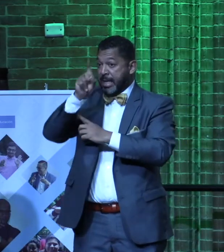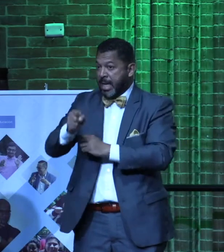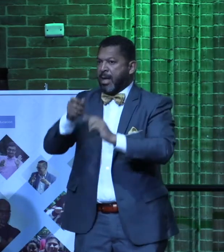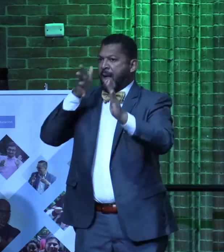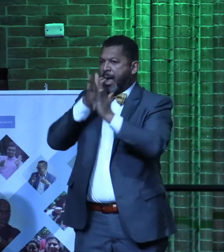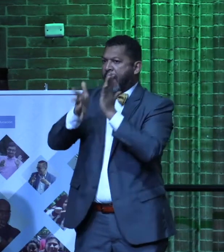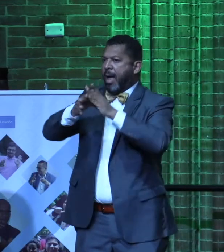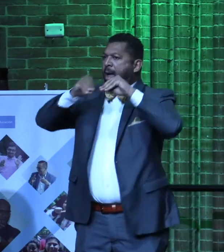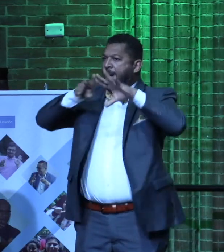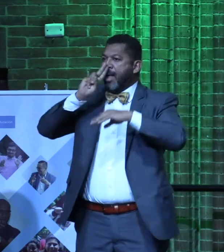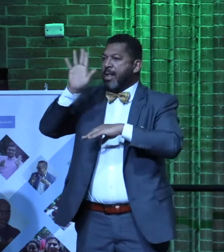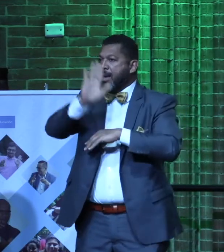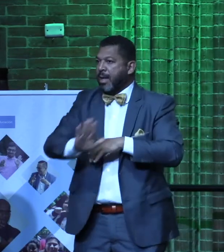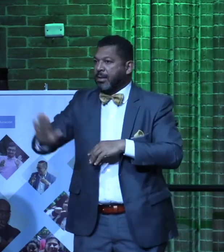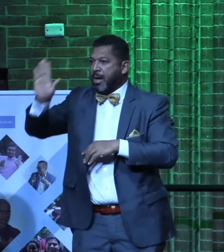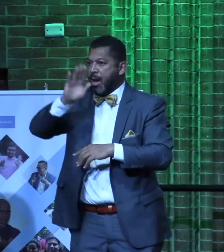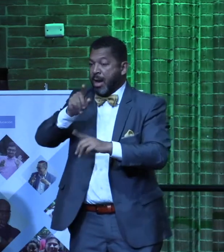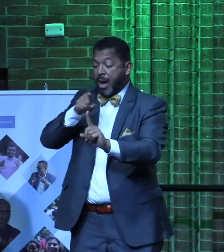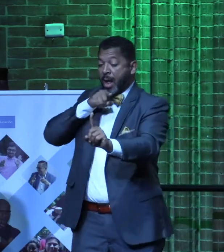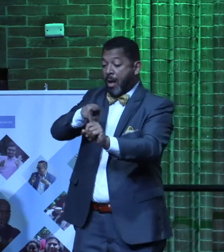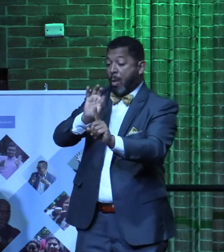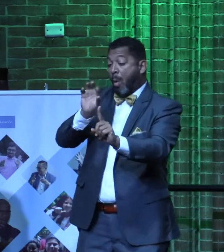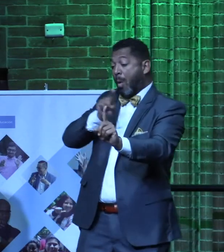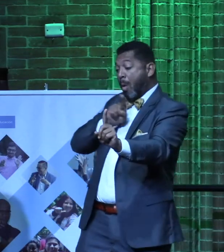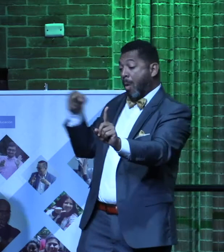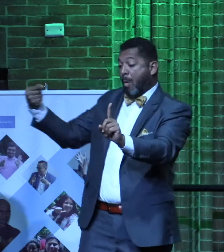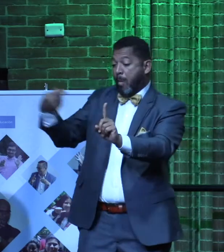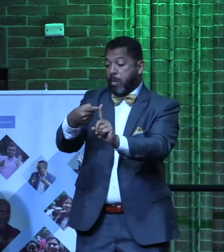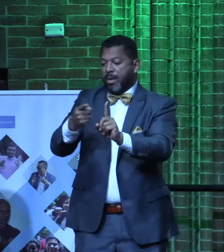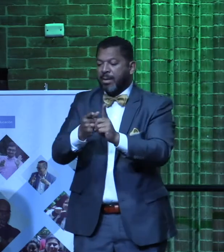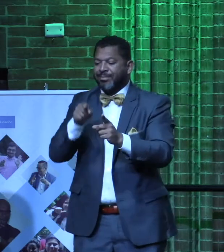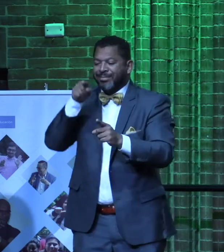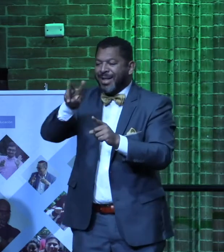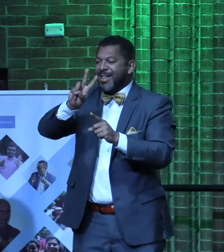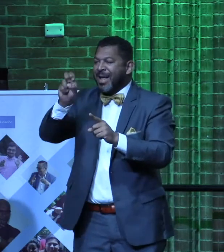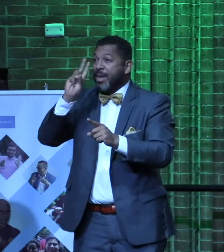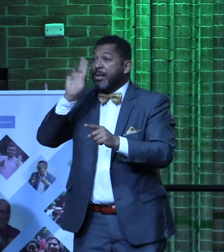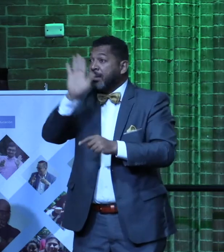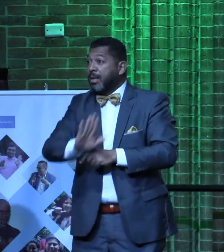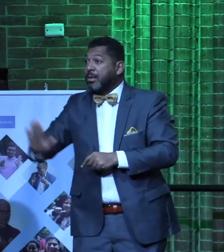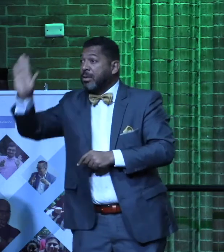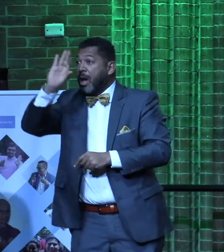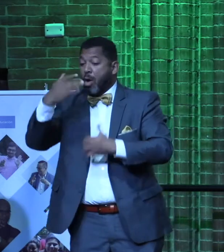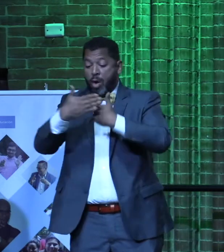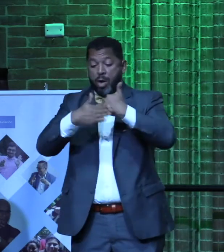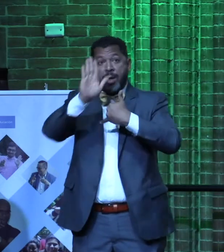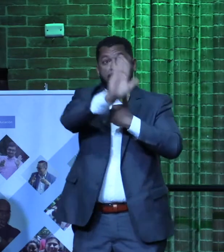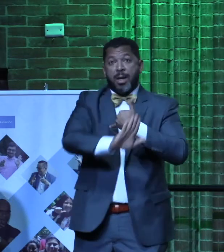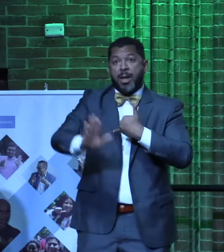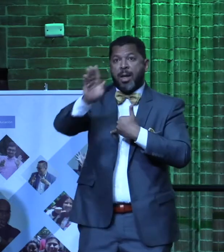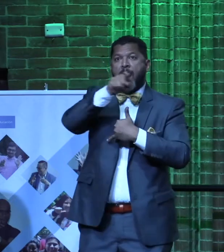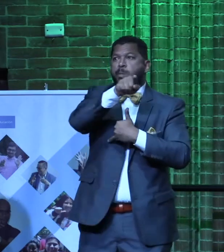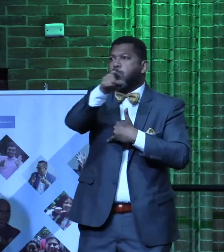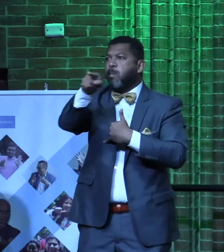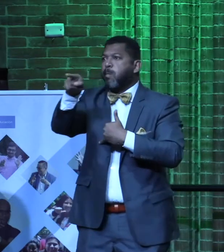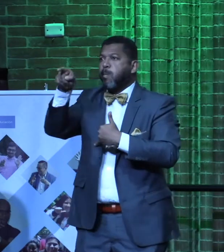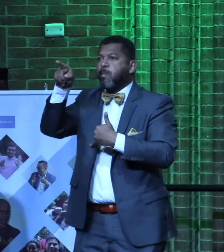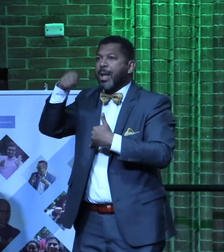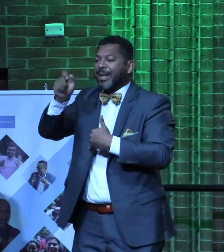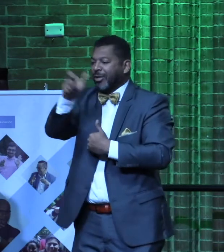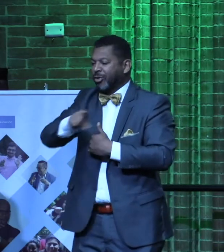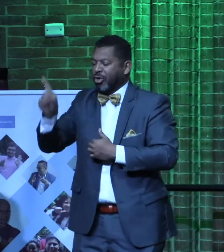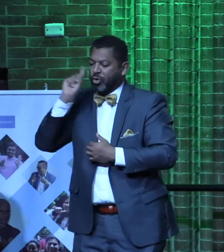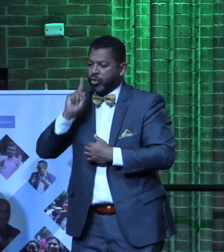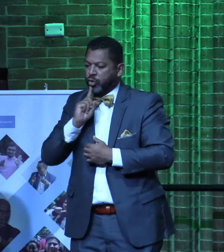de comunicación nacional que directa o indirectamente abordaban los problemas a nivel nacional o territorial de la población sorda.